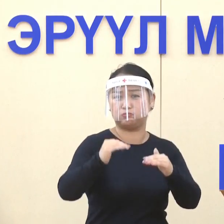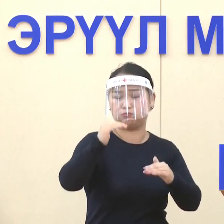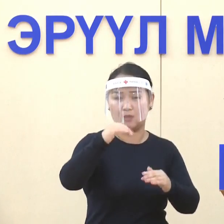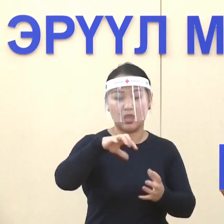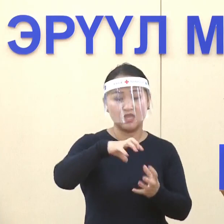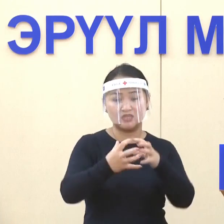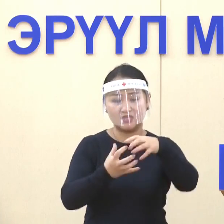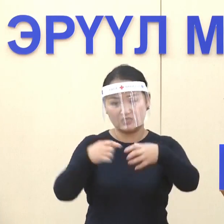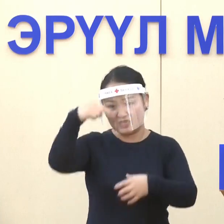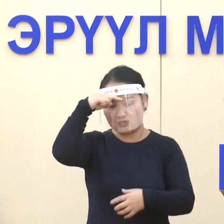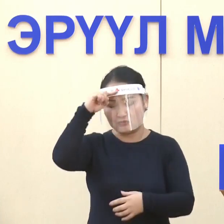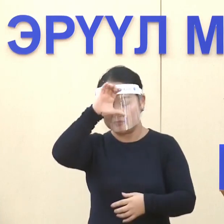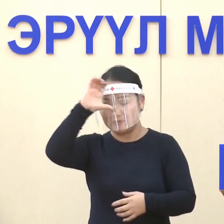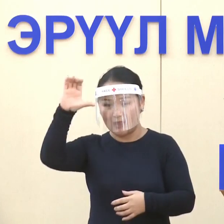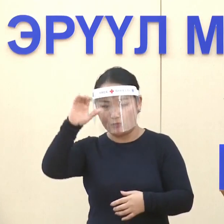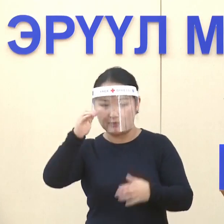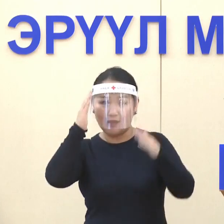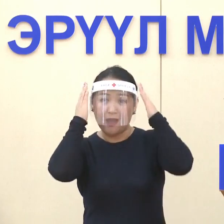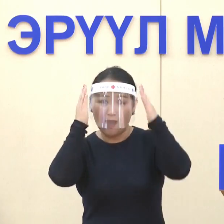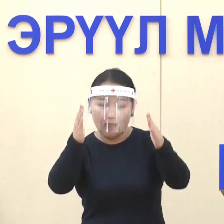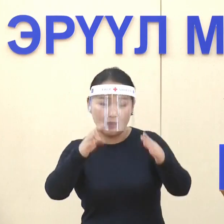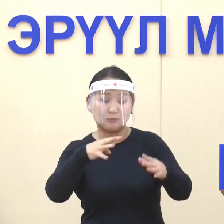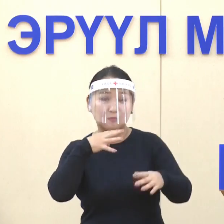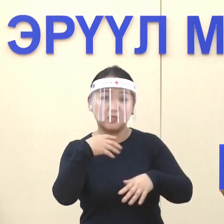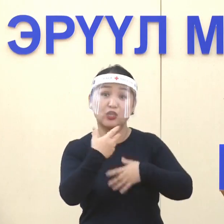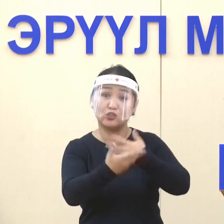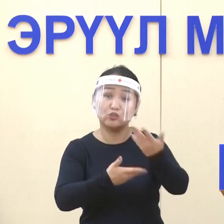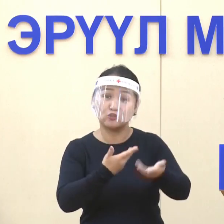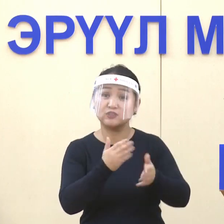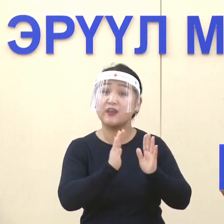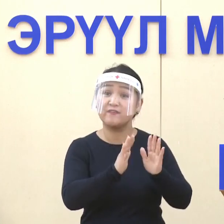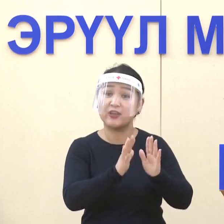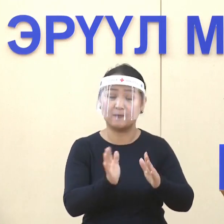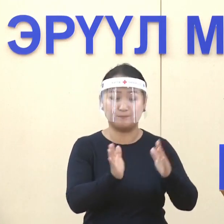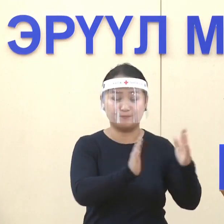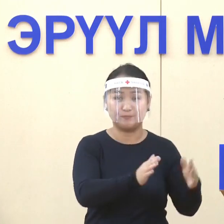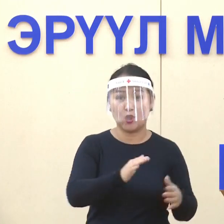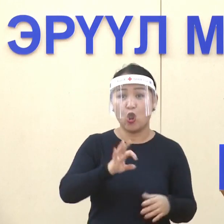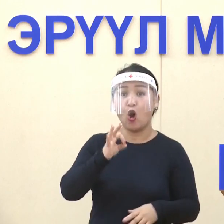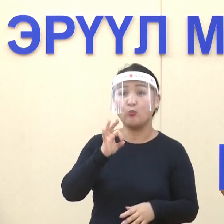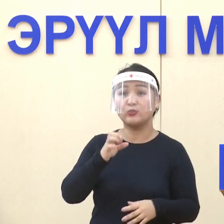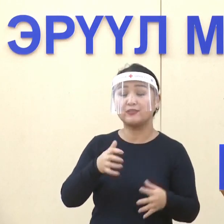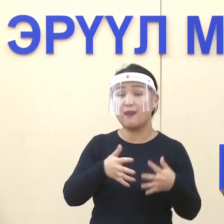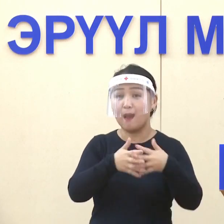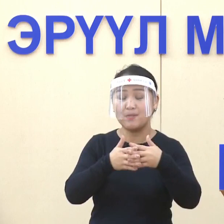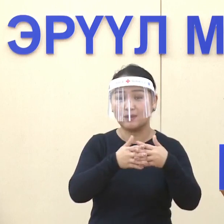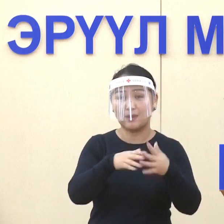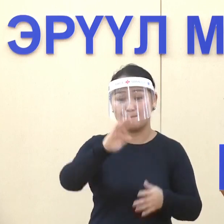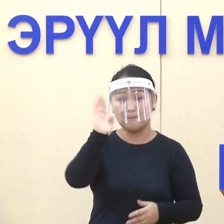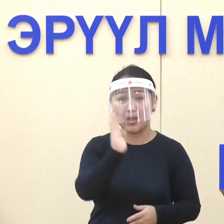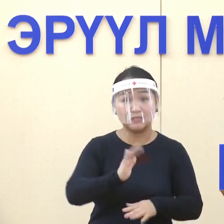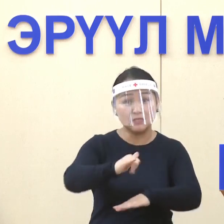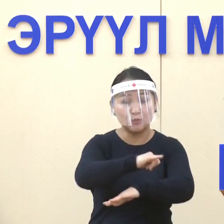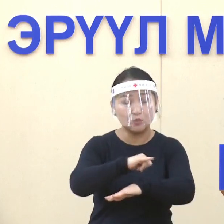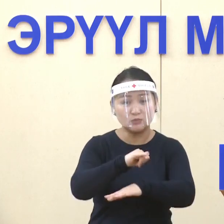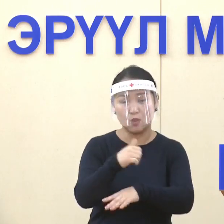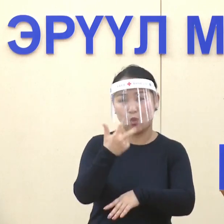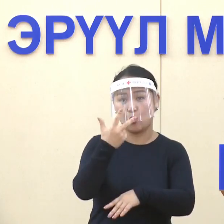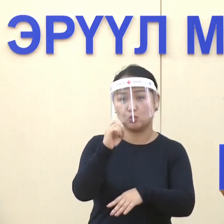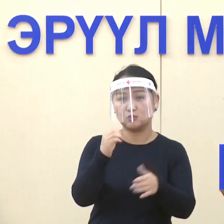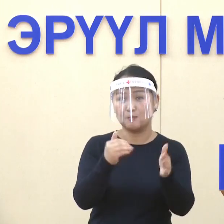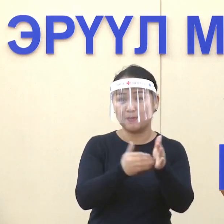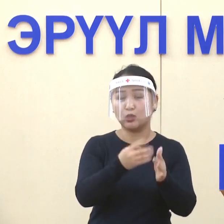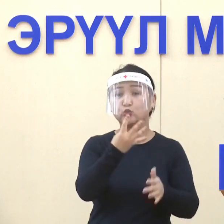байгууллагын зүгээс мөн анхааруулсаар байгаа. За, Өмнөд Америкт Бразил улсад өчигдөр 30,400 гаруй